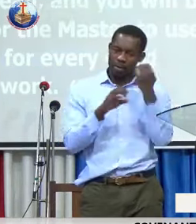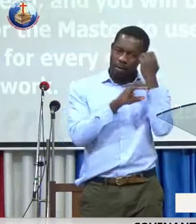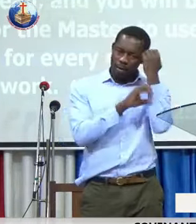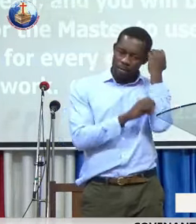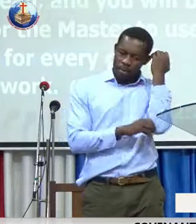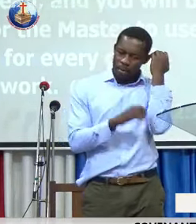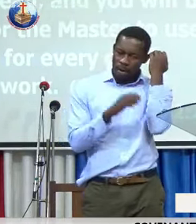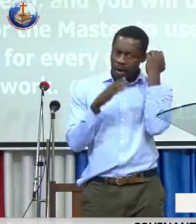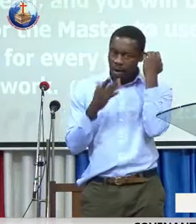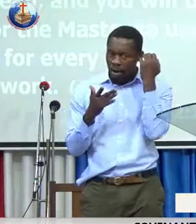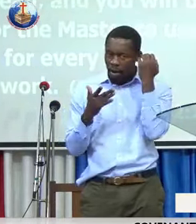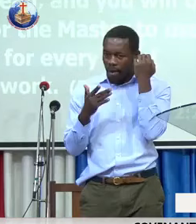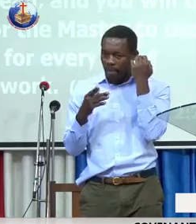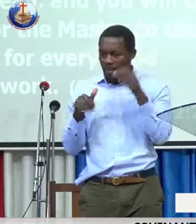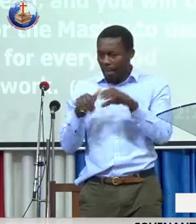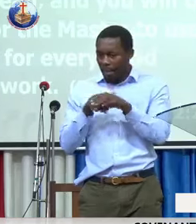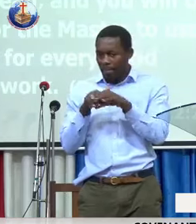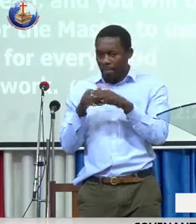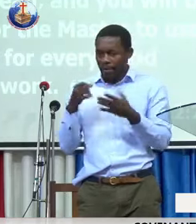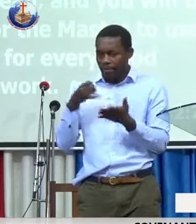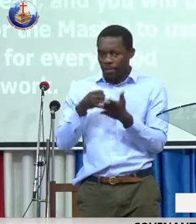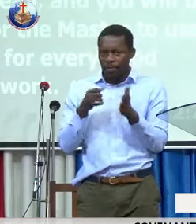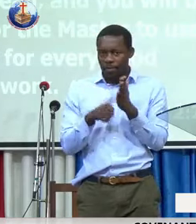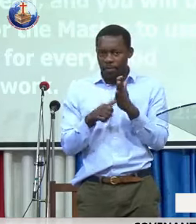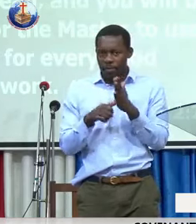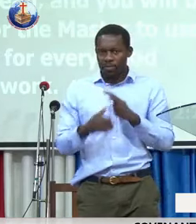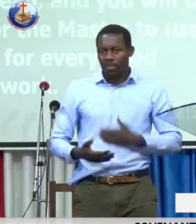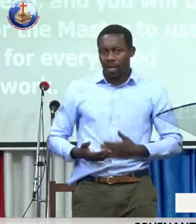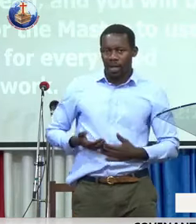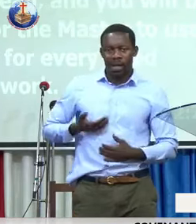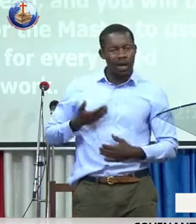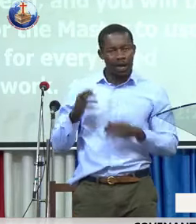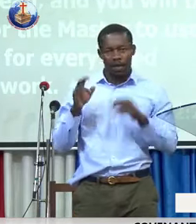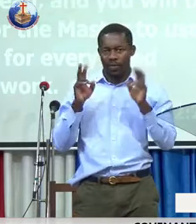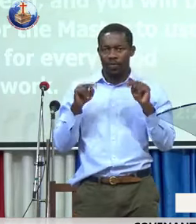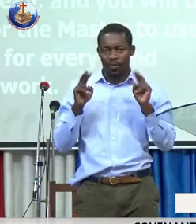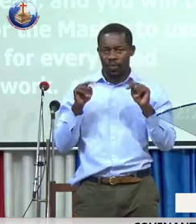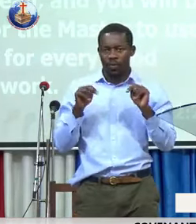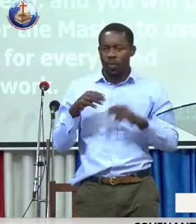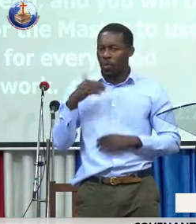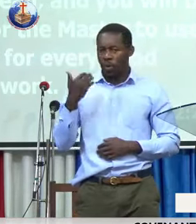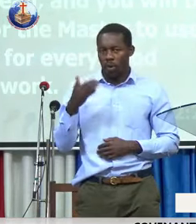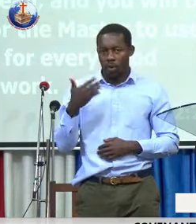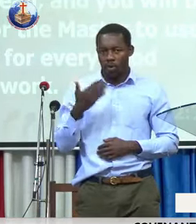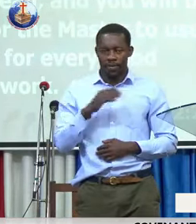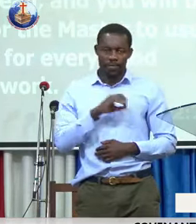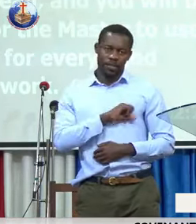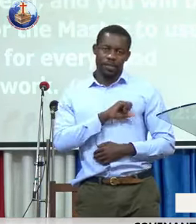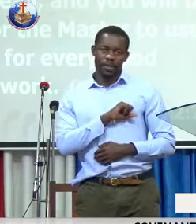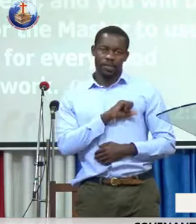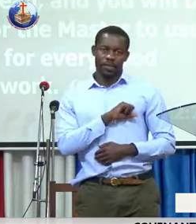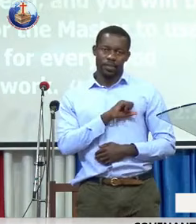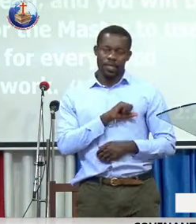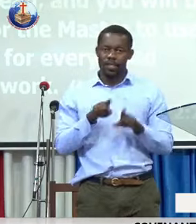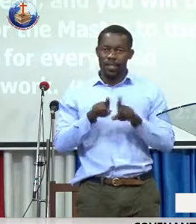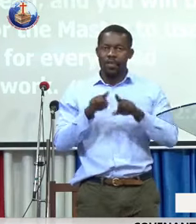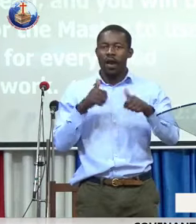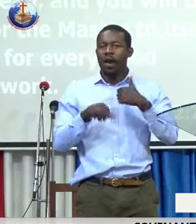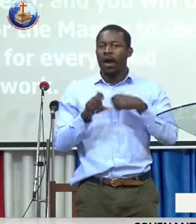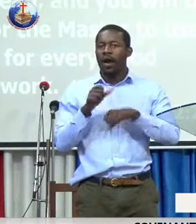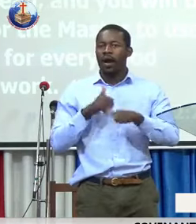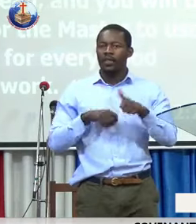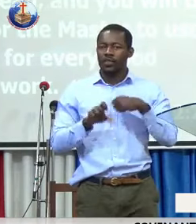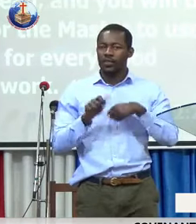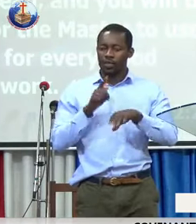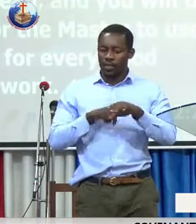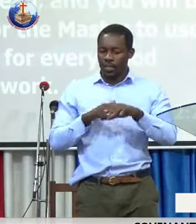Hasira yetu haistahili kutuondoa. Our anger should not disqualify us. Hasira yetu haistahili kutupotosha. Our actions even in anger